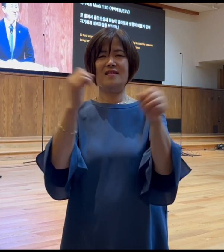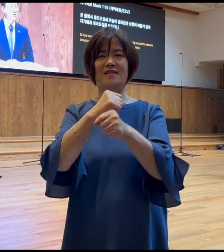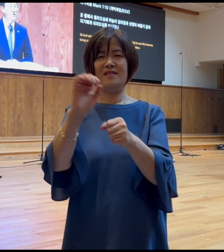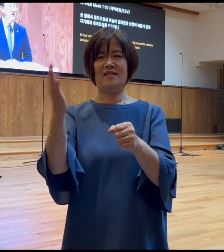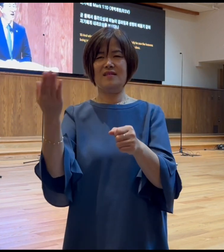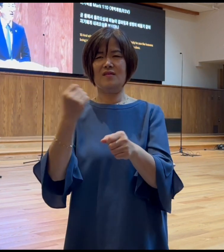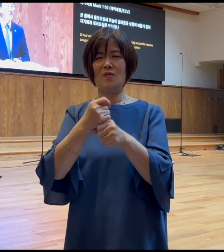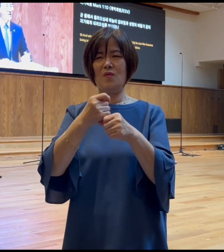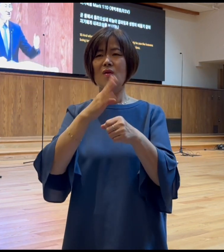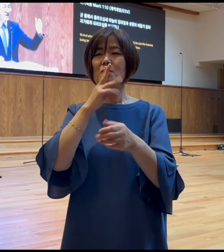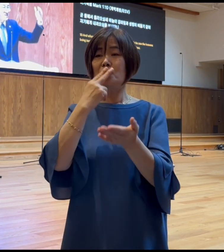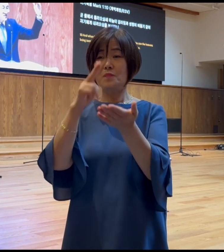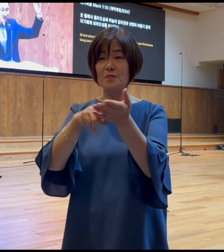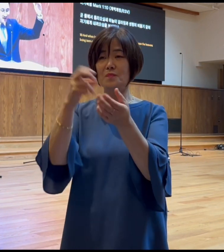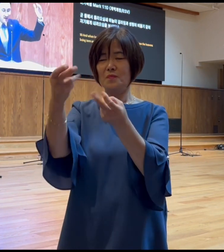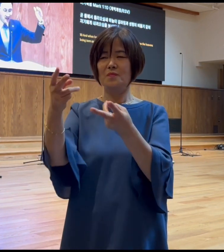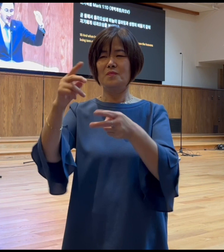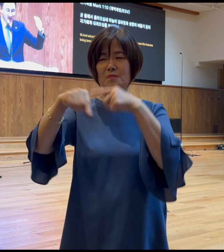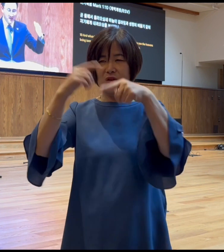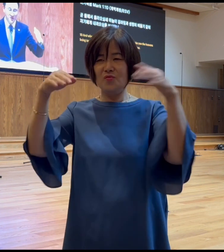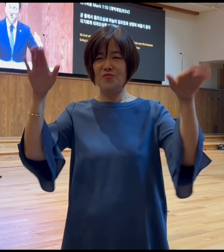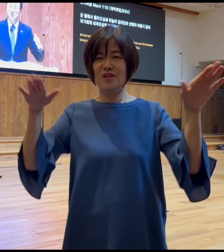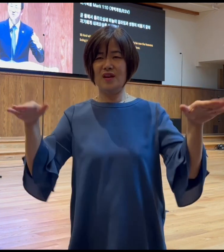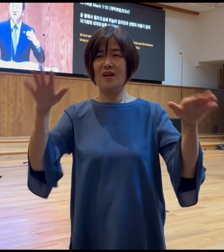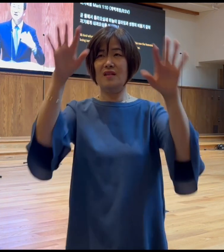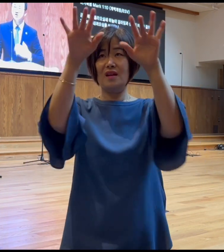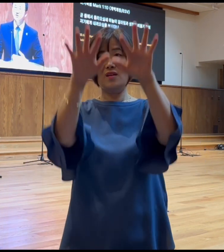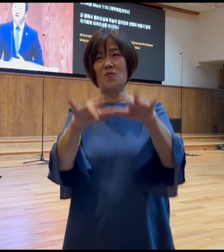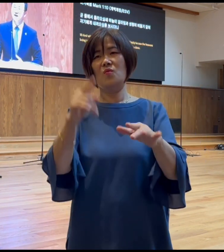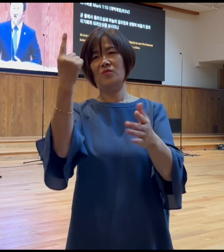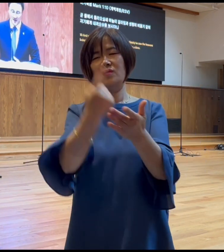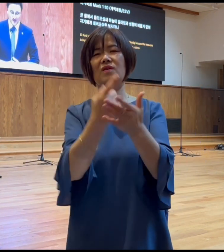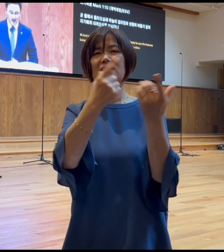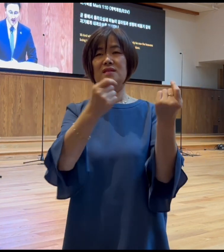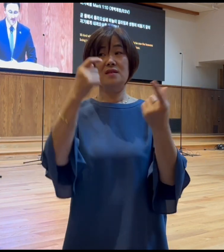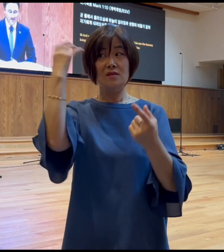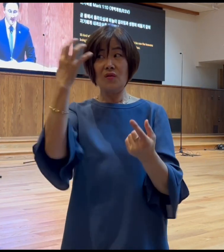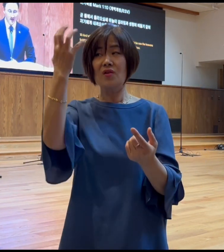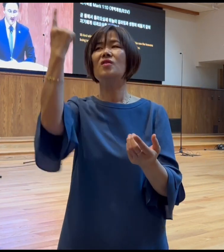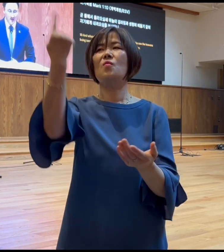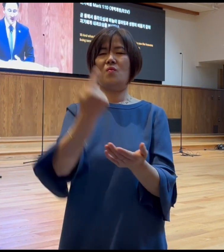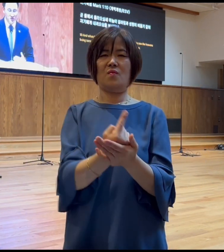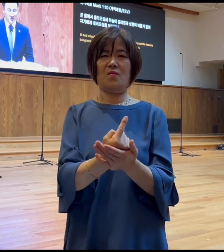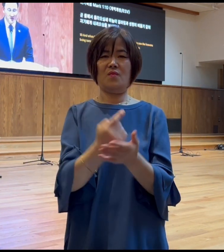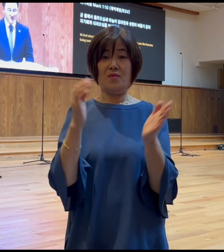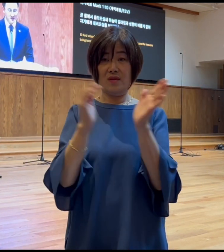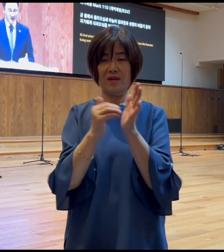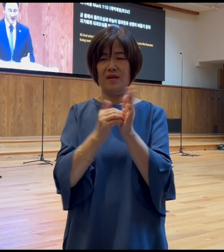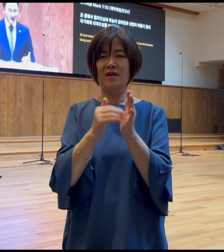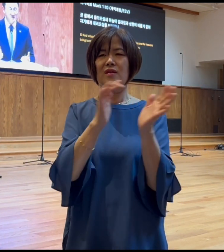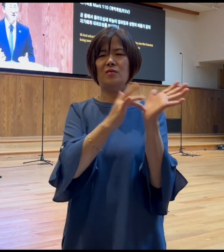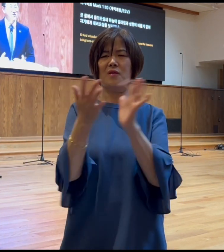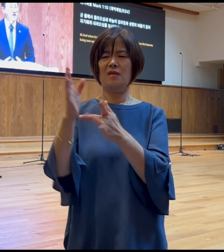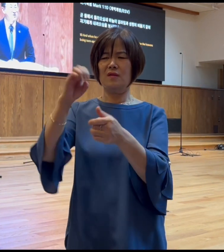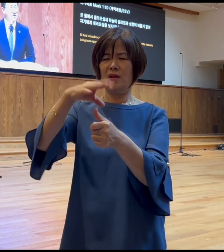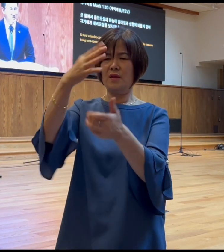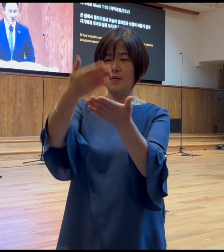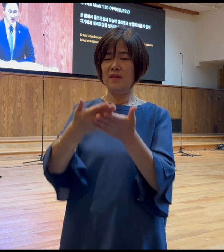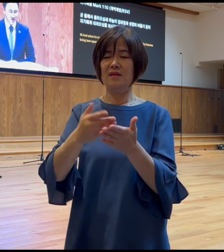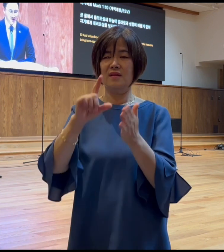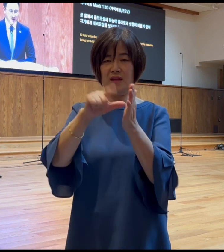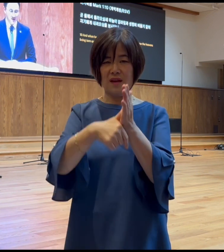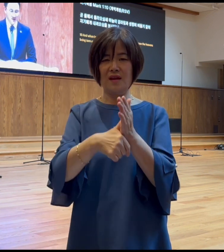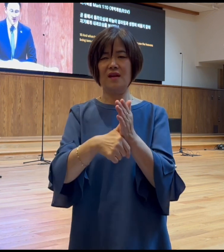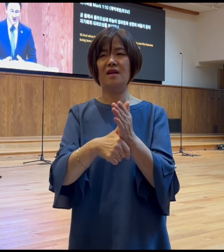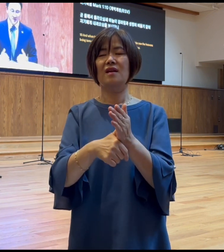성령이 비둘기가 마치 하늘에서 내리는 하강하는 것처럼 예수님에게 임했습니다. 예수님께서 세례를 받을 때 일어난